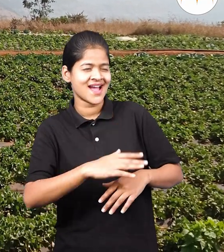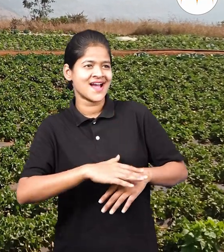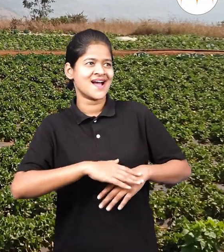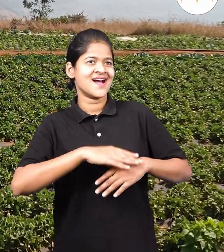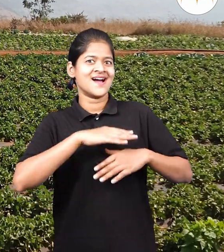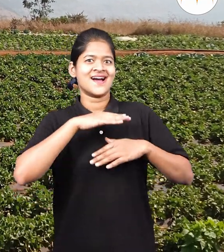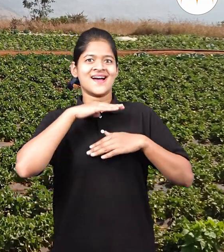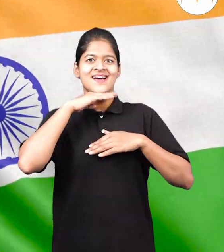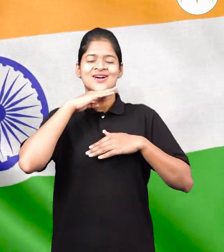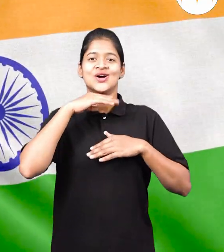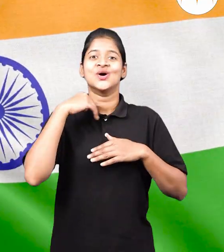सस्यश्यामलाम